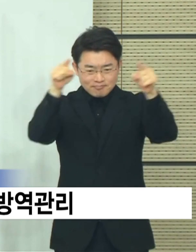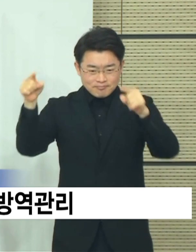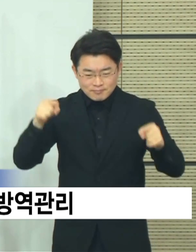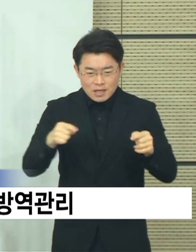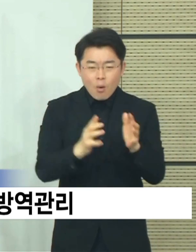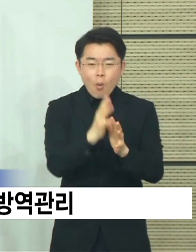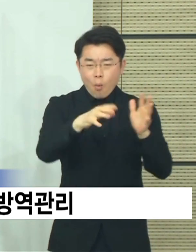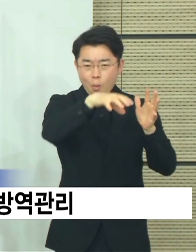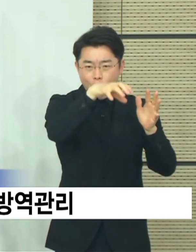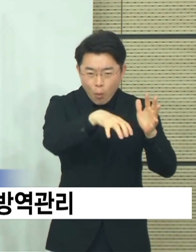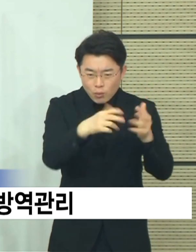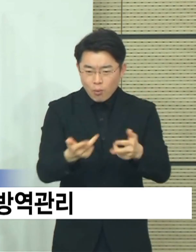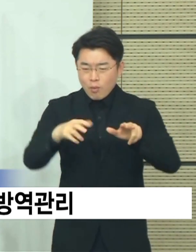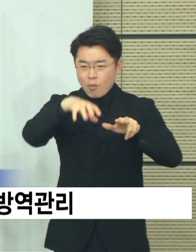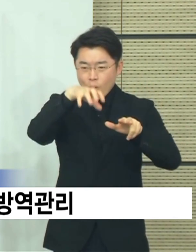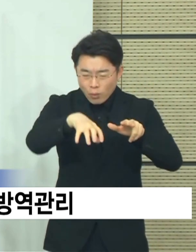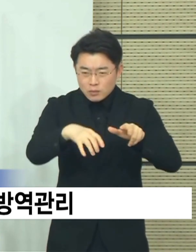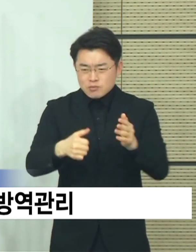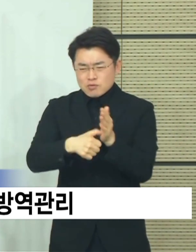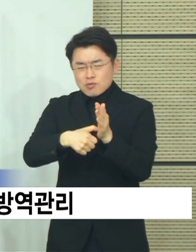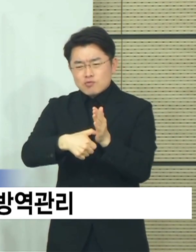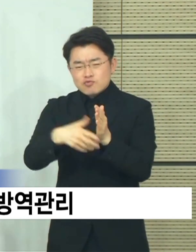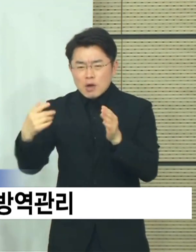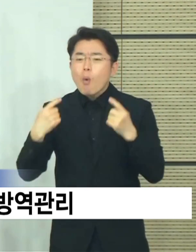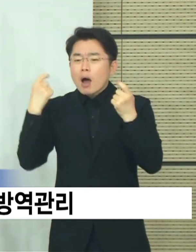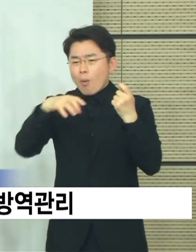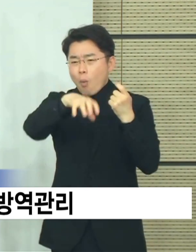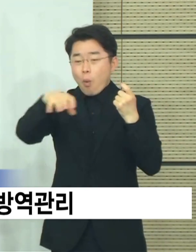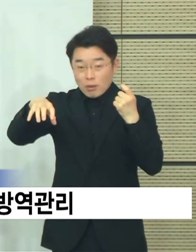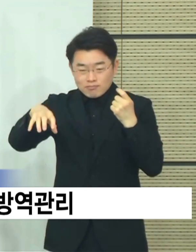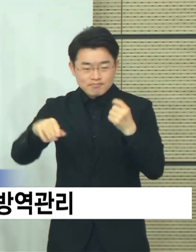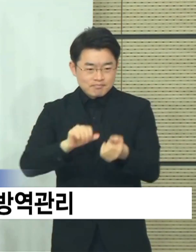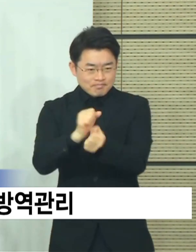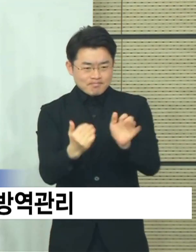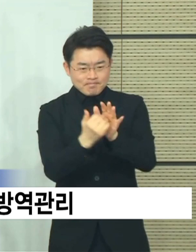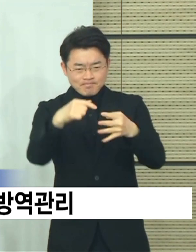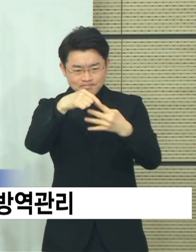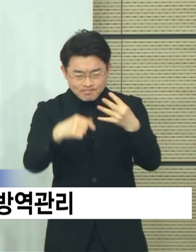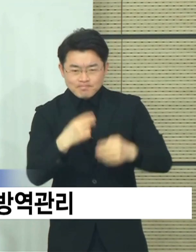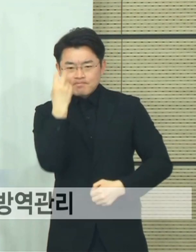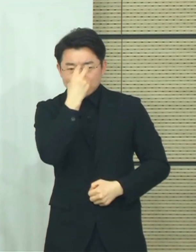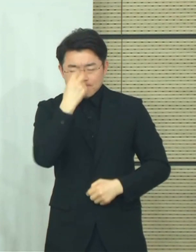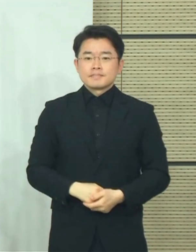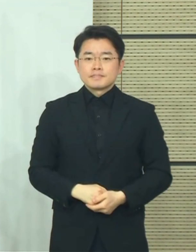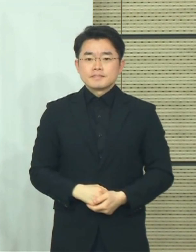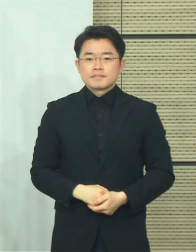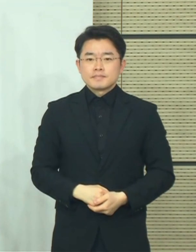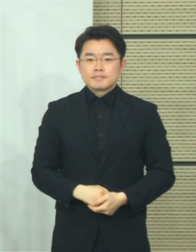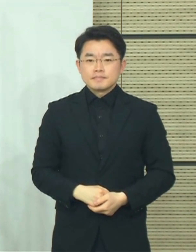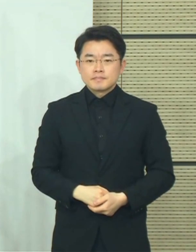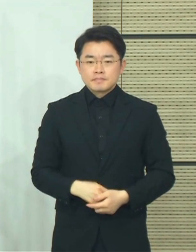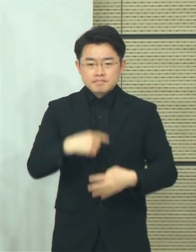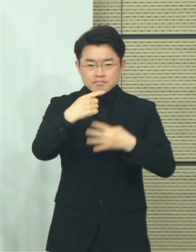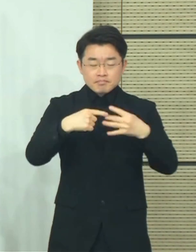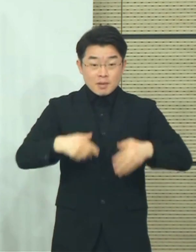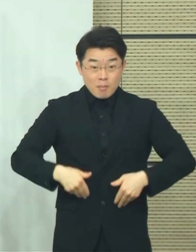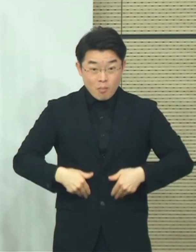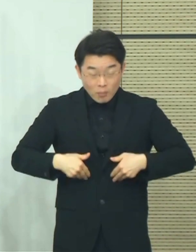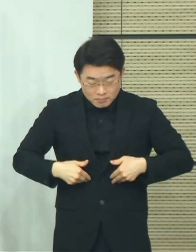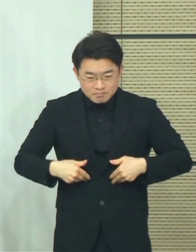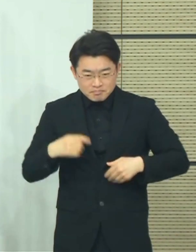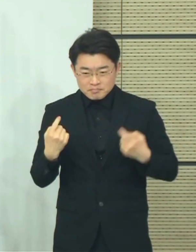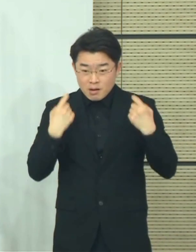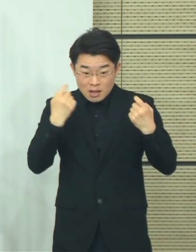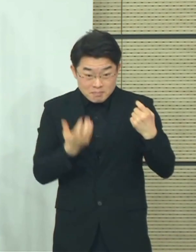자연공원, 휴양림 유원지, 지역축제장에 대한 특별 방역 관리를 실시합니다. 봄철 나들이를